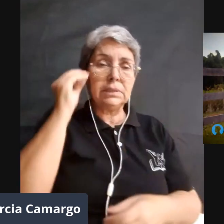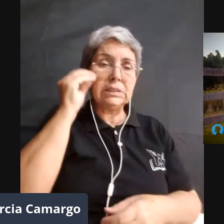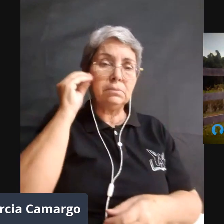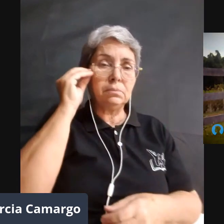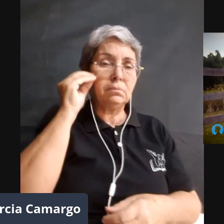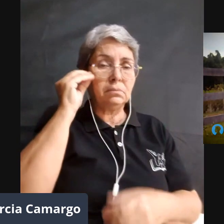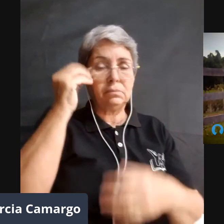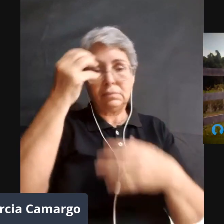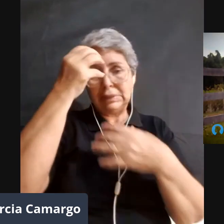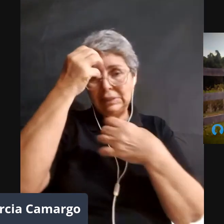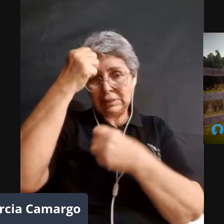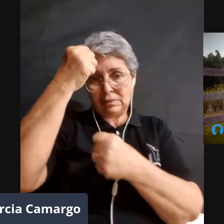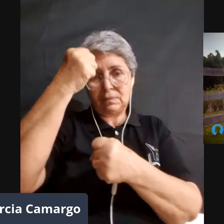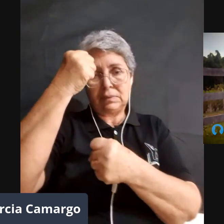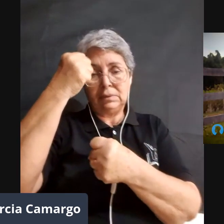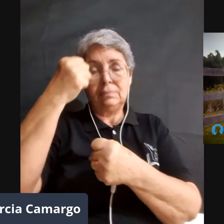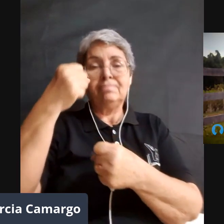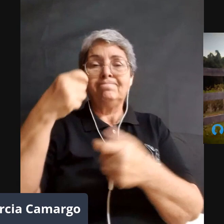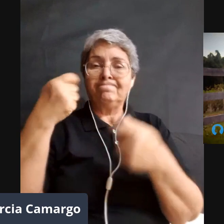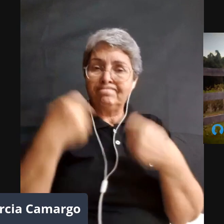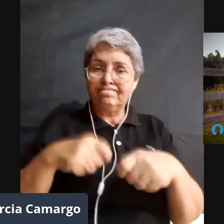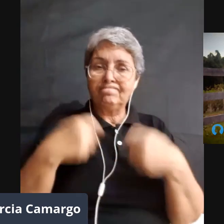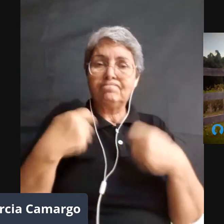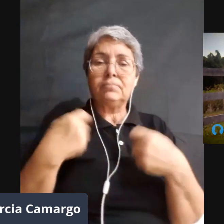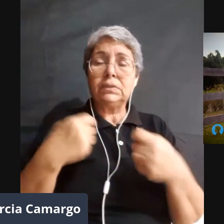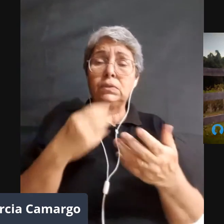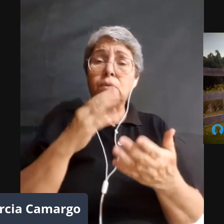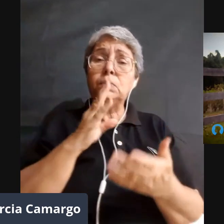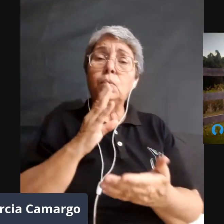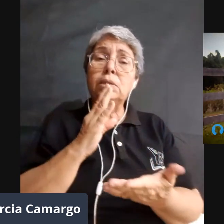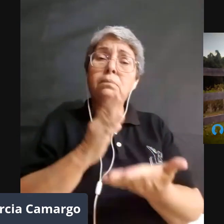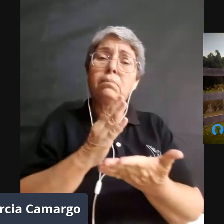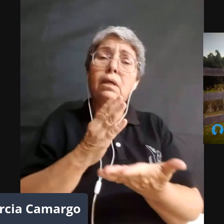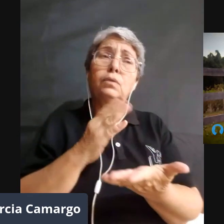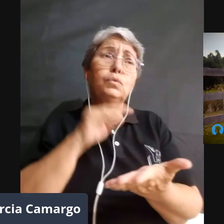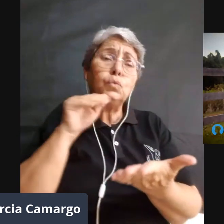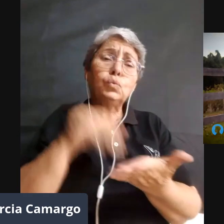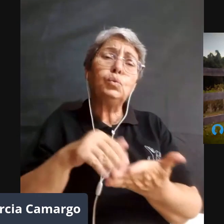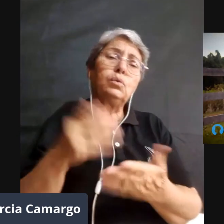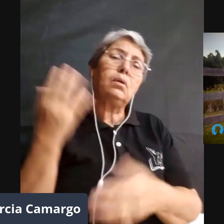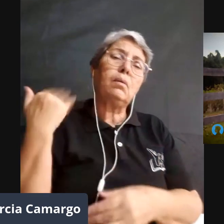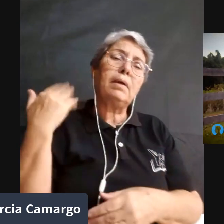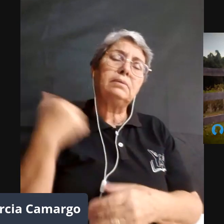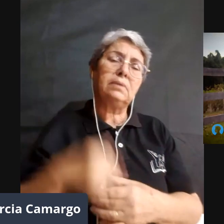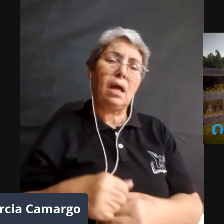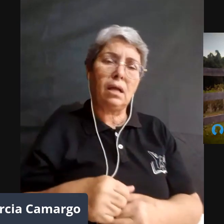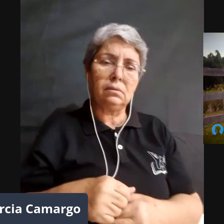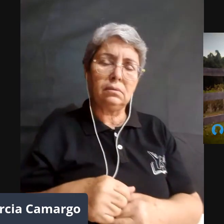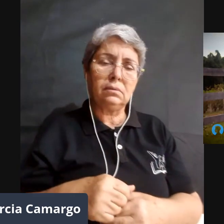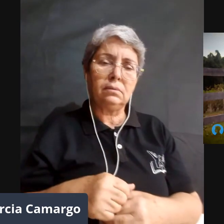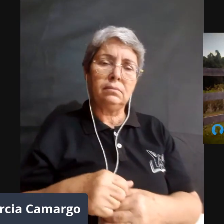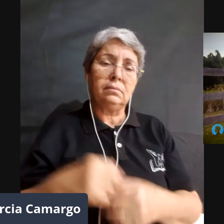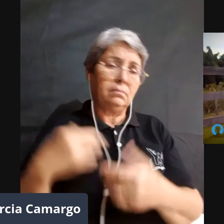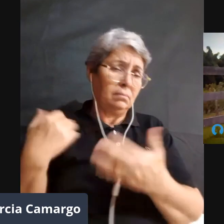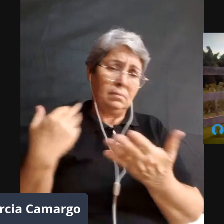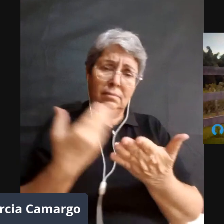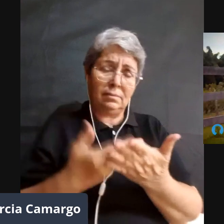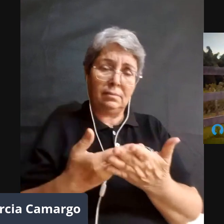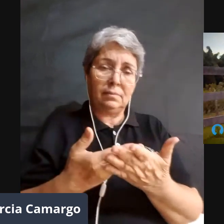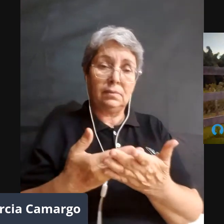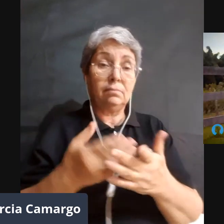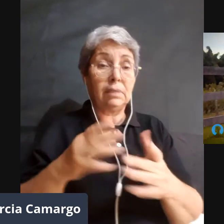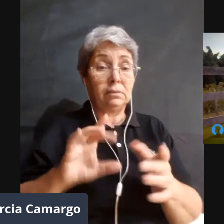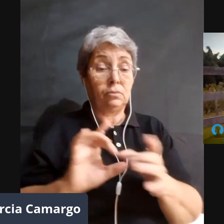é estritamente necessário que haja um pleno conhecimento da verdade. Mas até que estejamos dispostos a defrontar